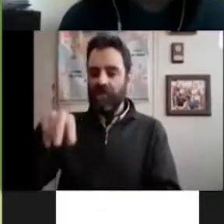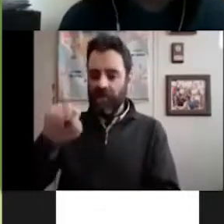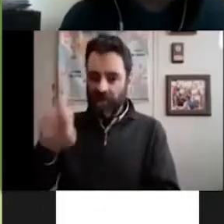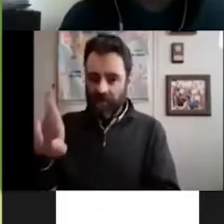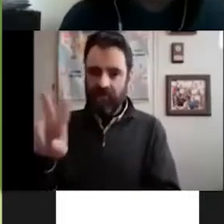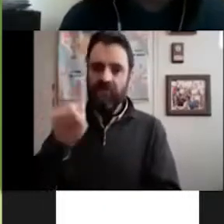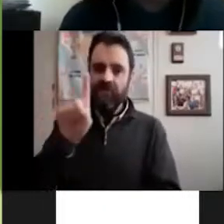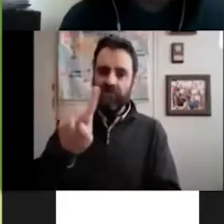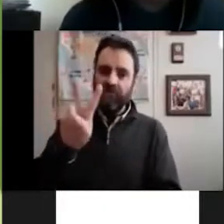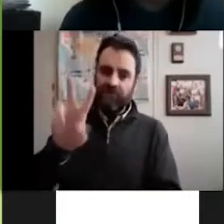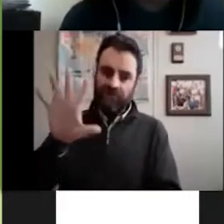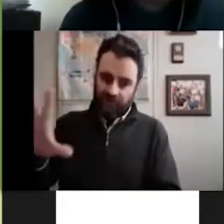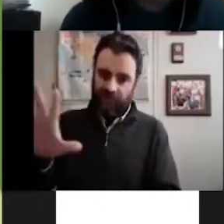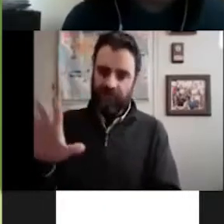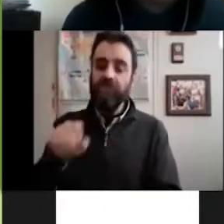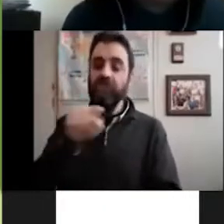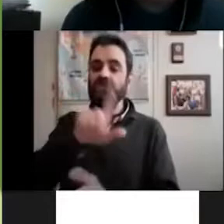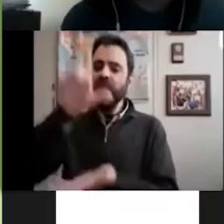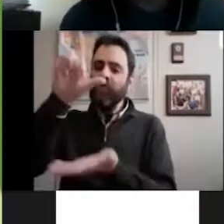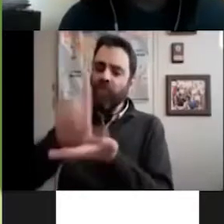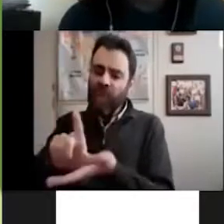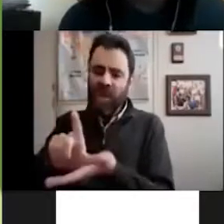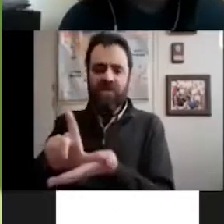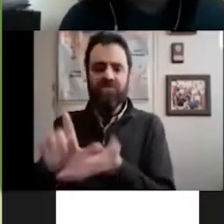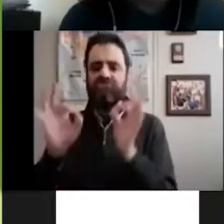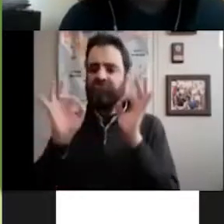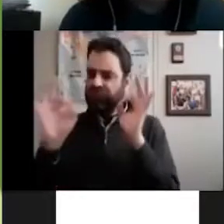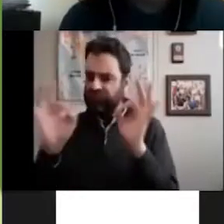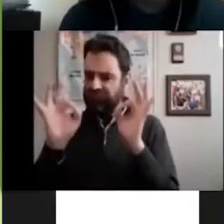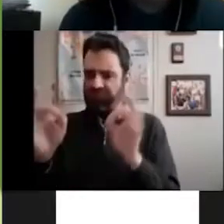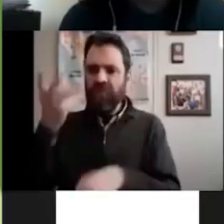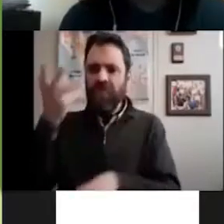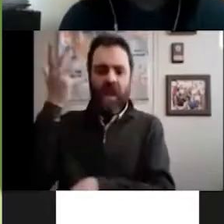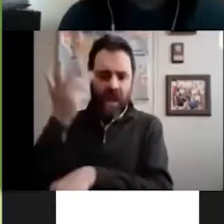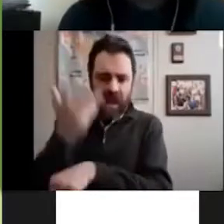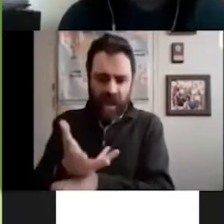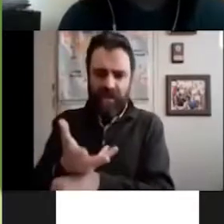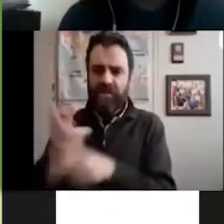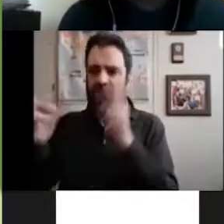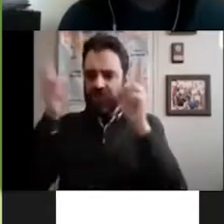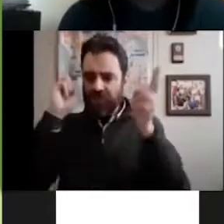¿ya? En la calle El Pinar, 125. ¿En qué lugar?